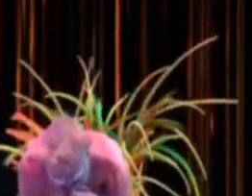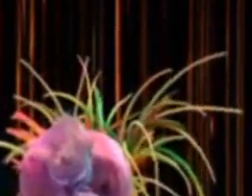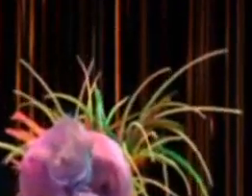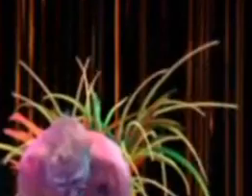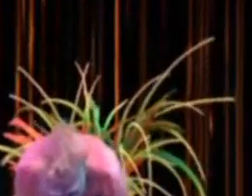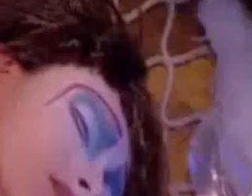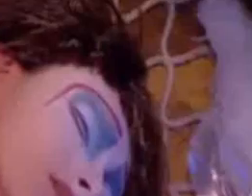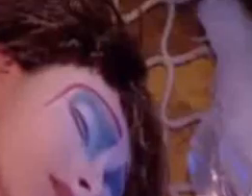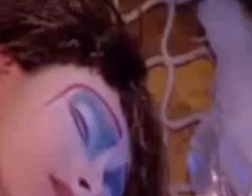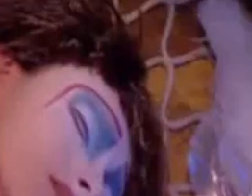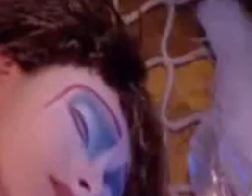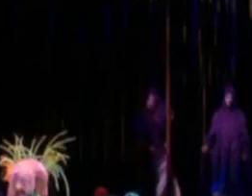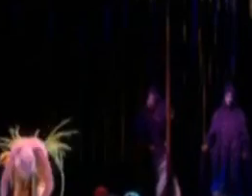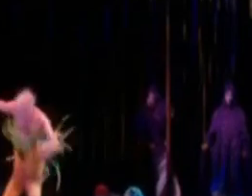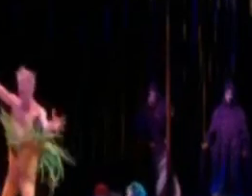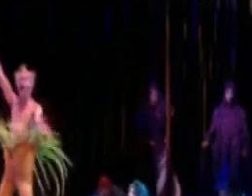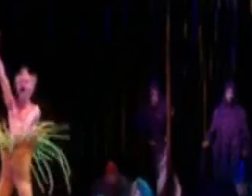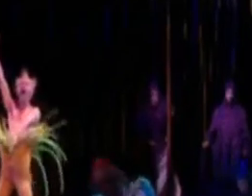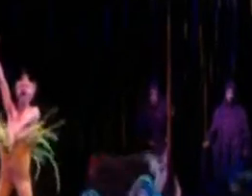Hello?